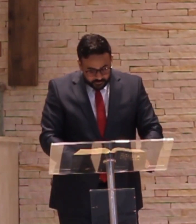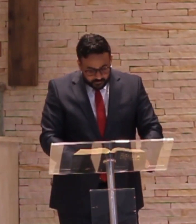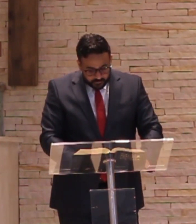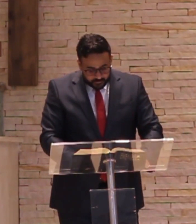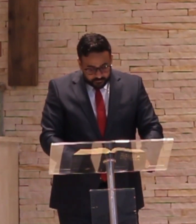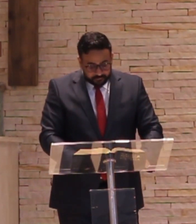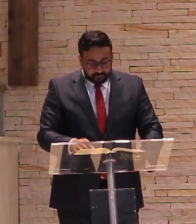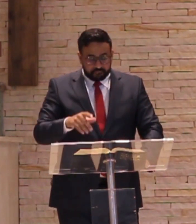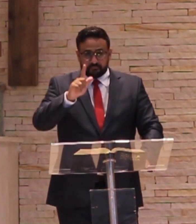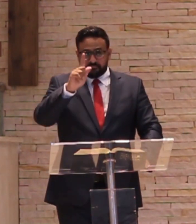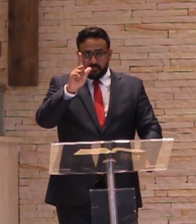lá.